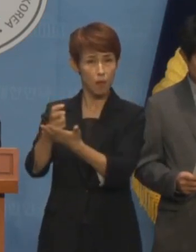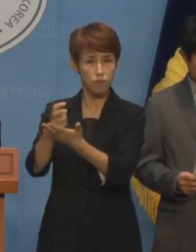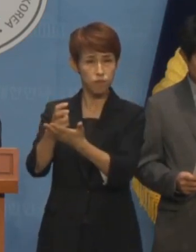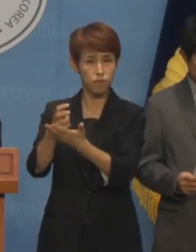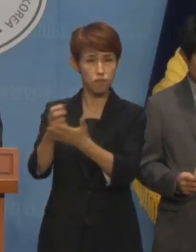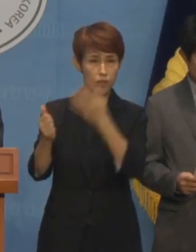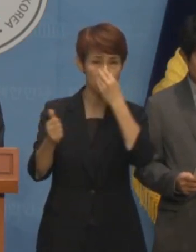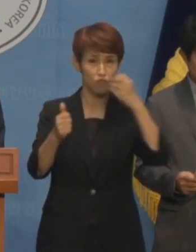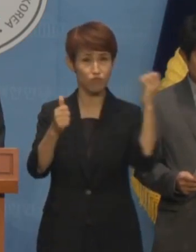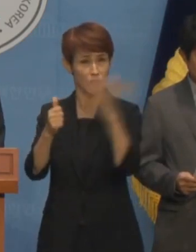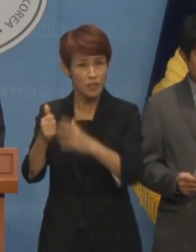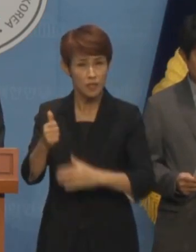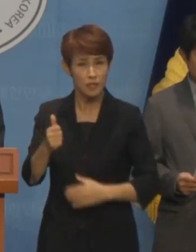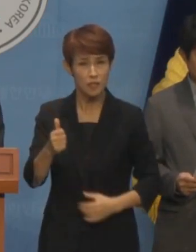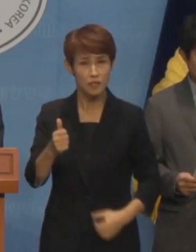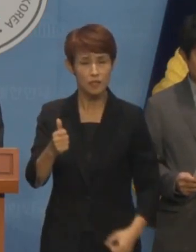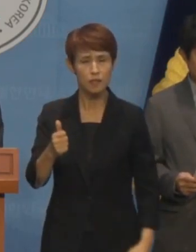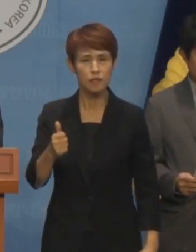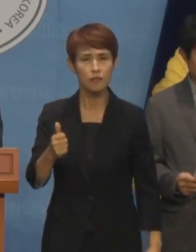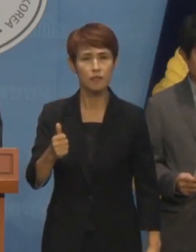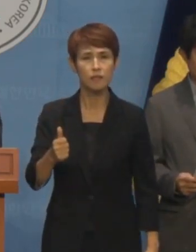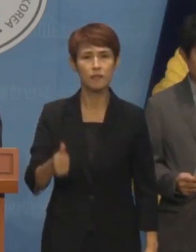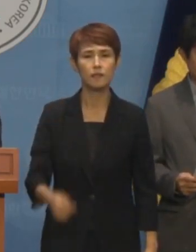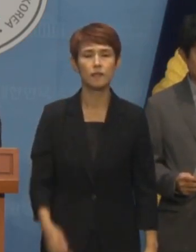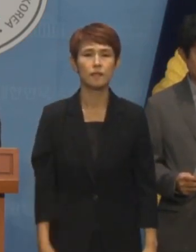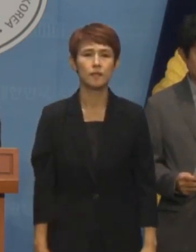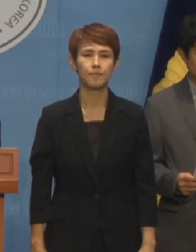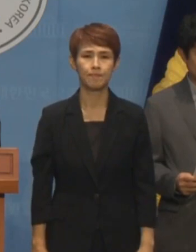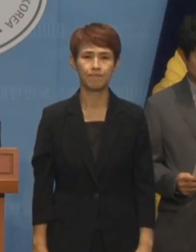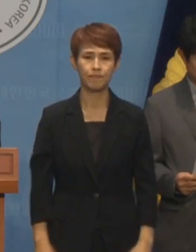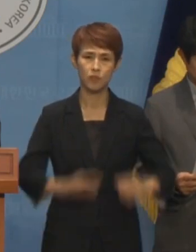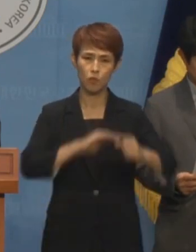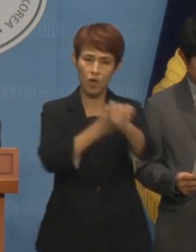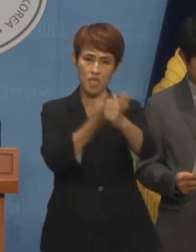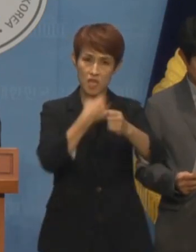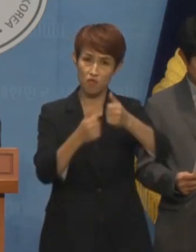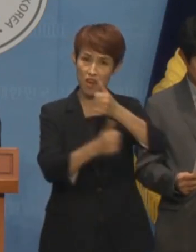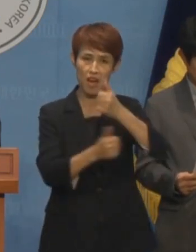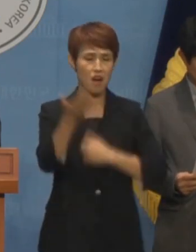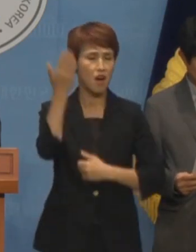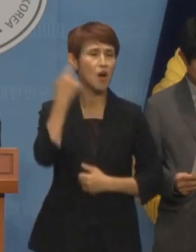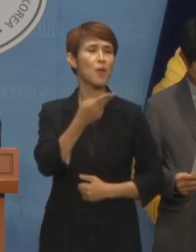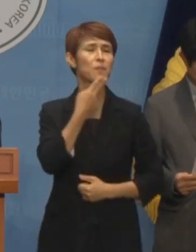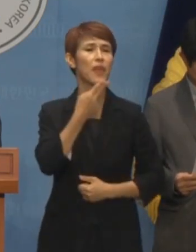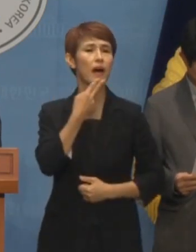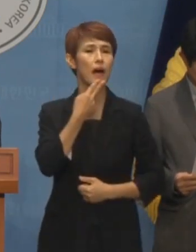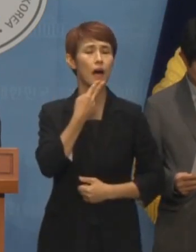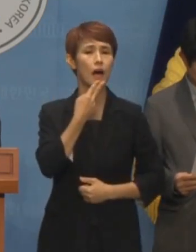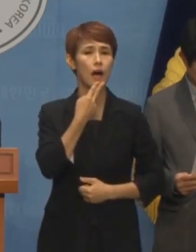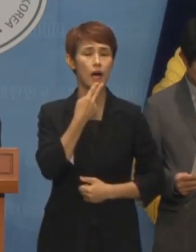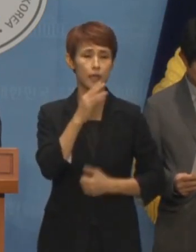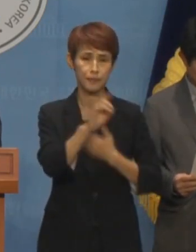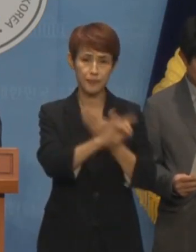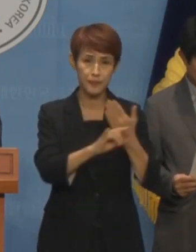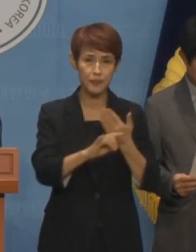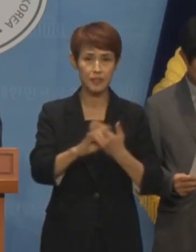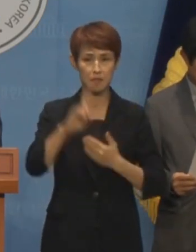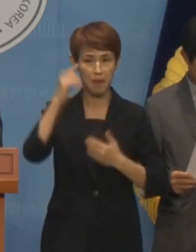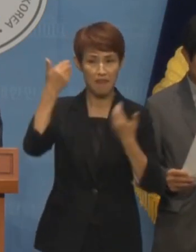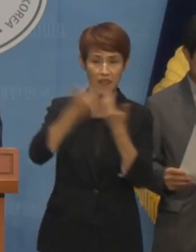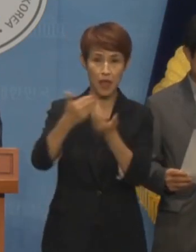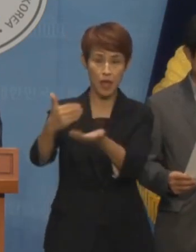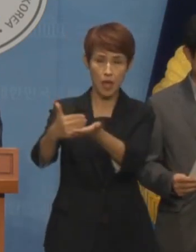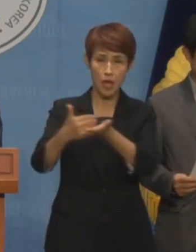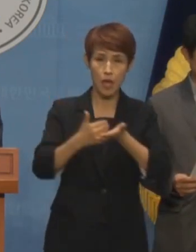법률적 관례를 이렇게 무시해도 된다는 말입니까? 권익위가 선례가 없다는 터무니없는 이유로 반대 의견을 피력할